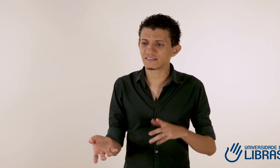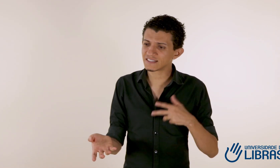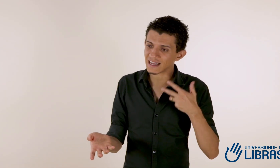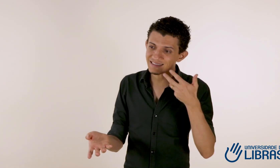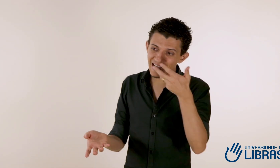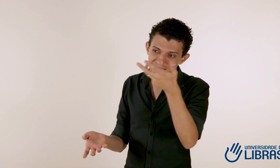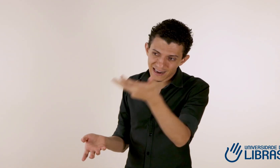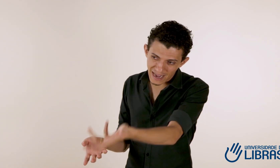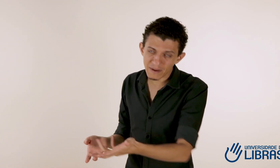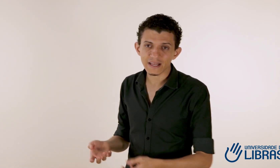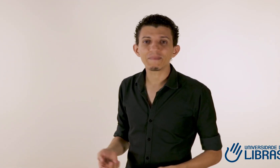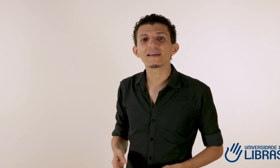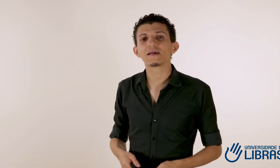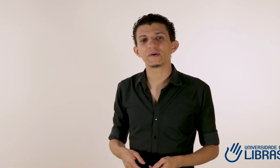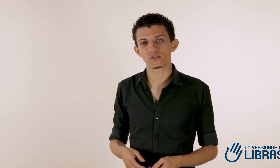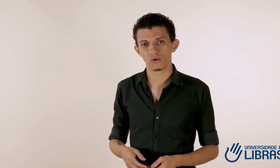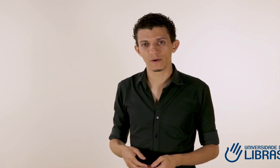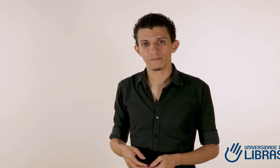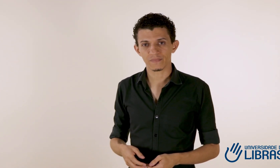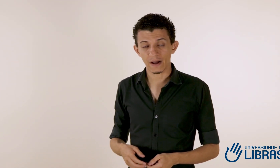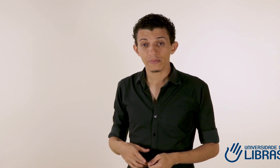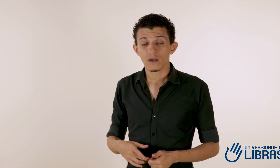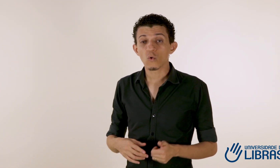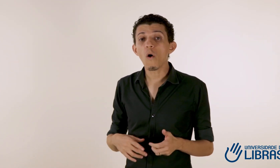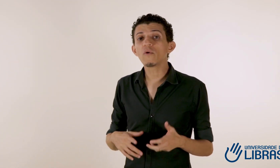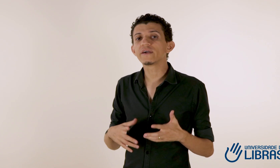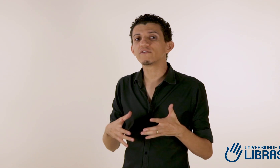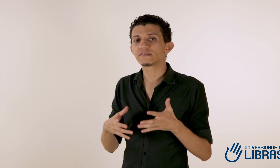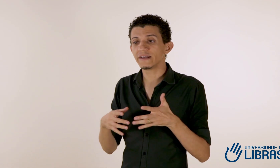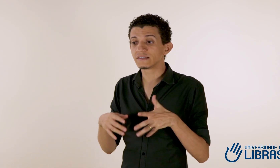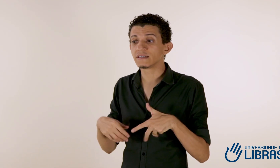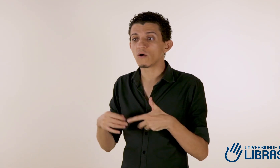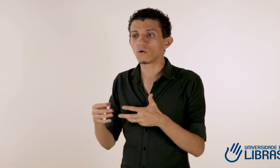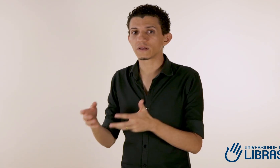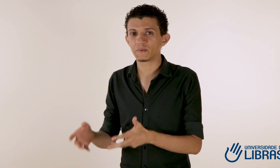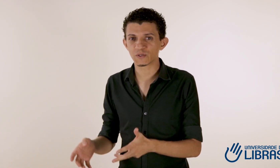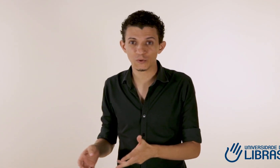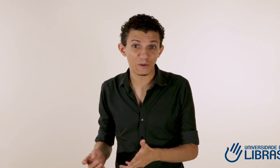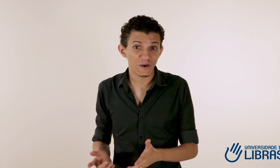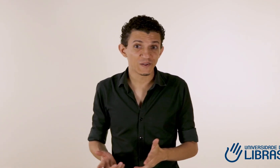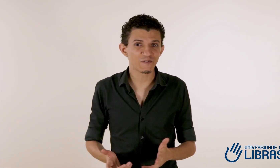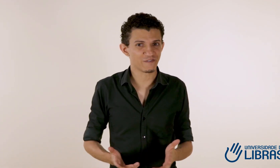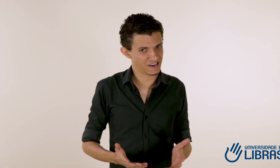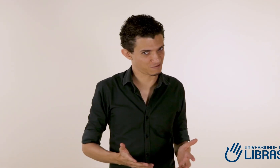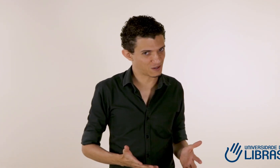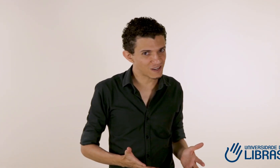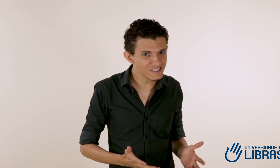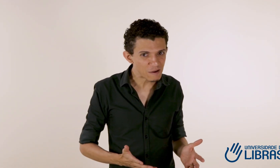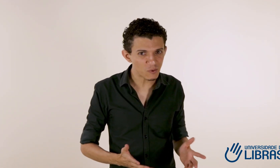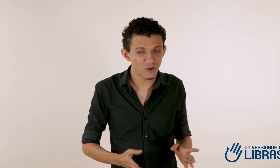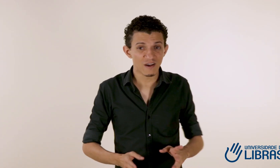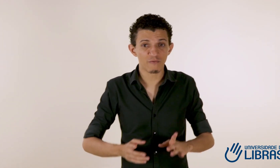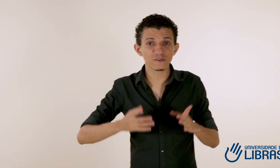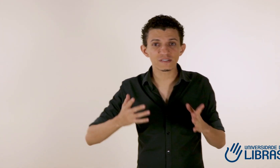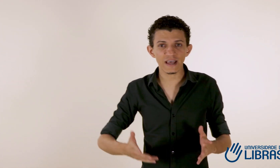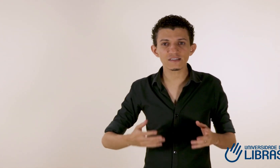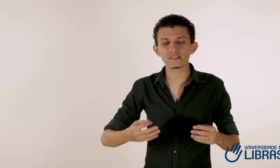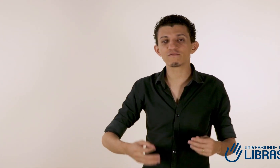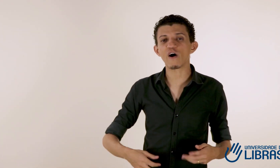vezes você acaba atrapalhando a pessoa, tá? Como que você ensina a outra pessoa? Tu faz pelo exemplo. Você desenvolve